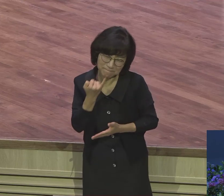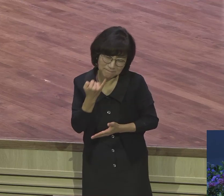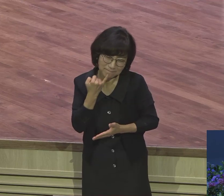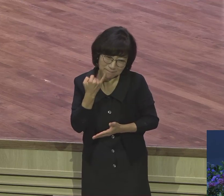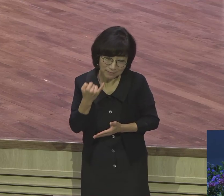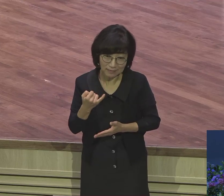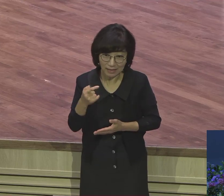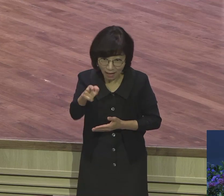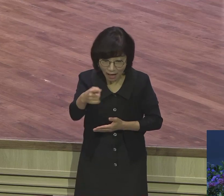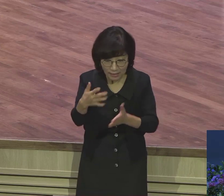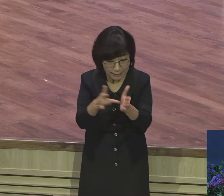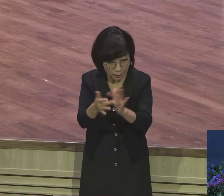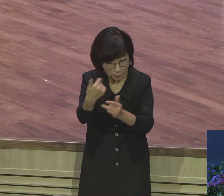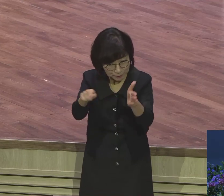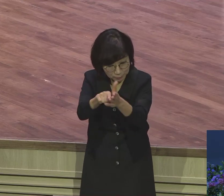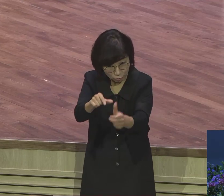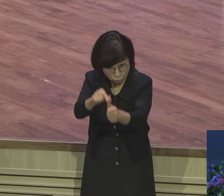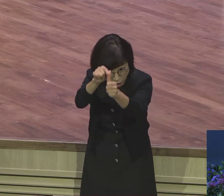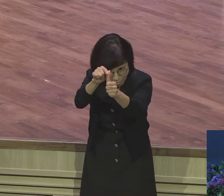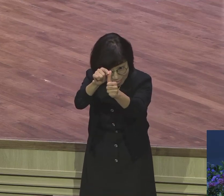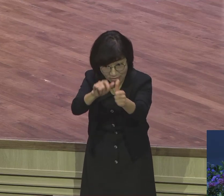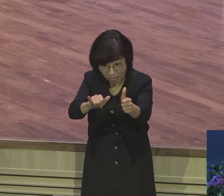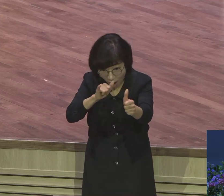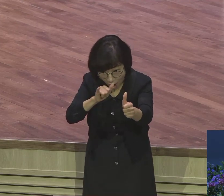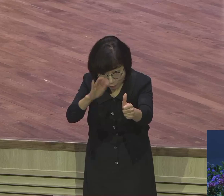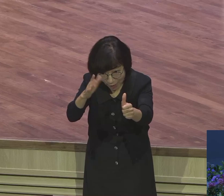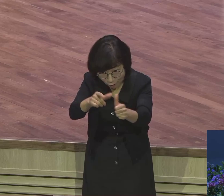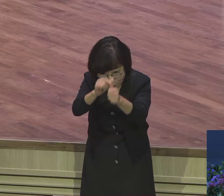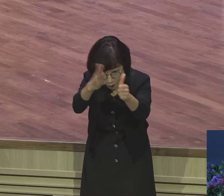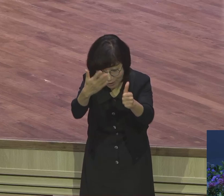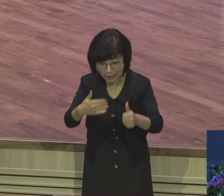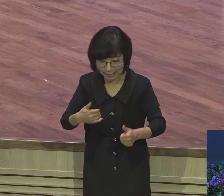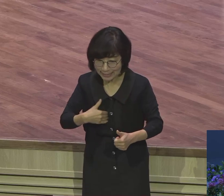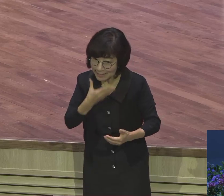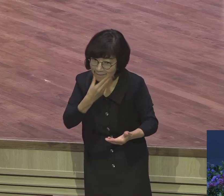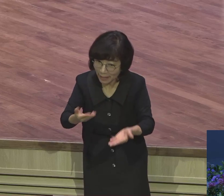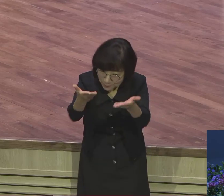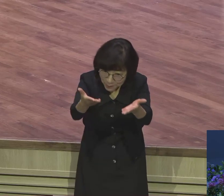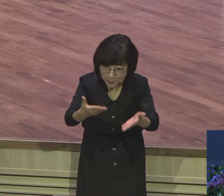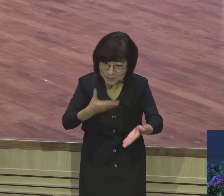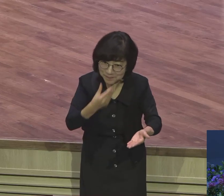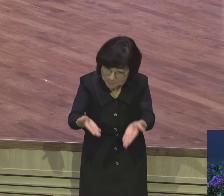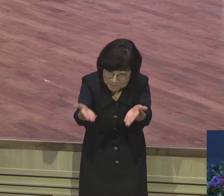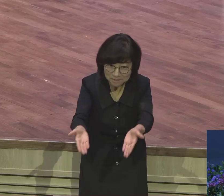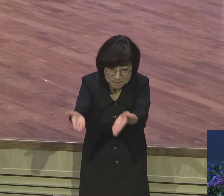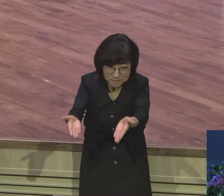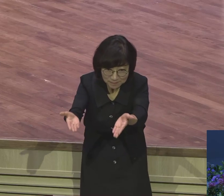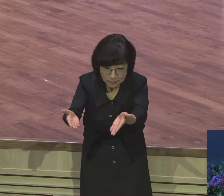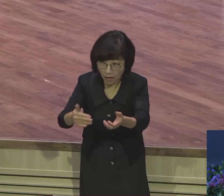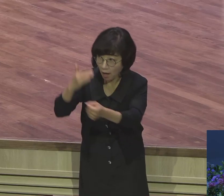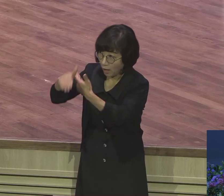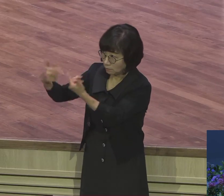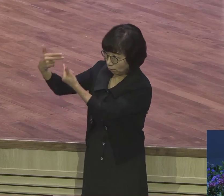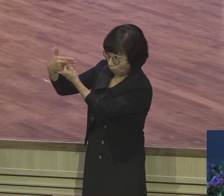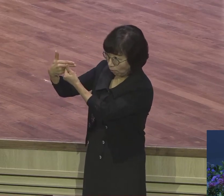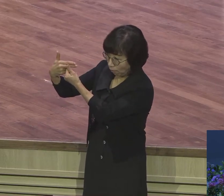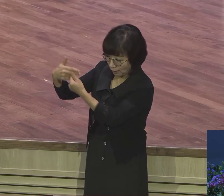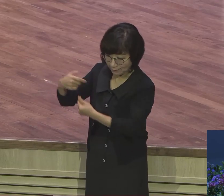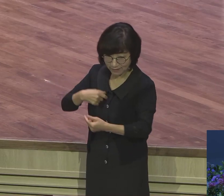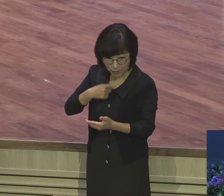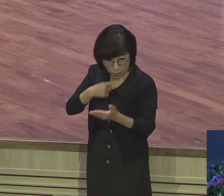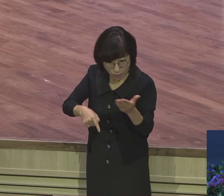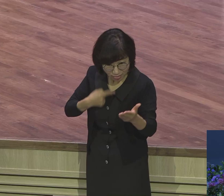사람이 예수를 믿고 구원 받는다면 내가 양보하겠다. 이렇게 해야 돼요. 그럼 하나님이 그 손해본 거 어떻게